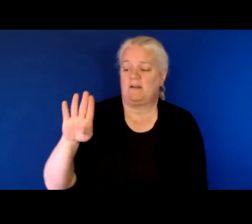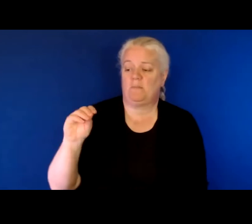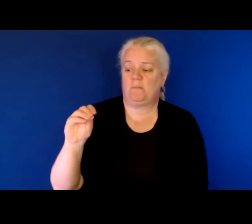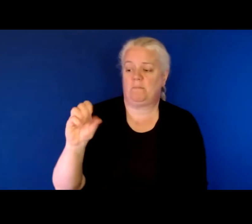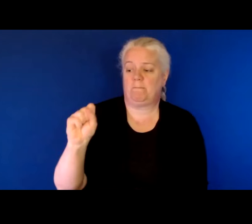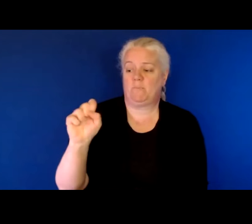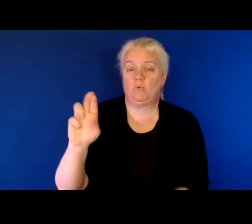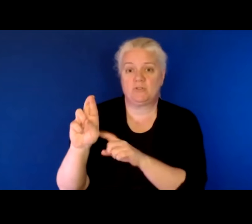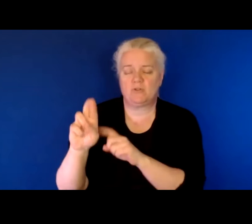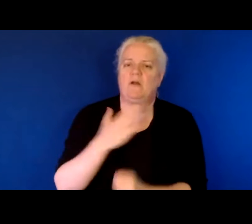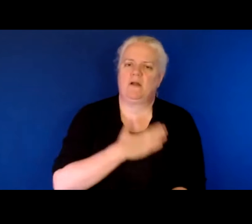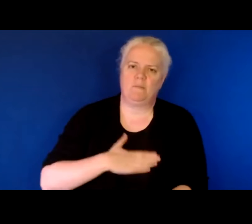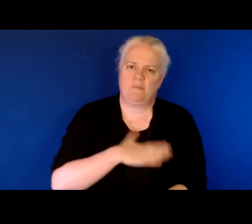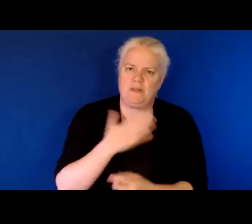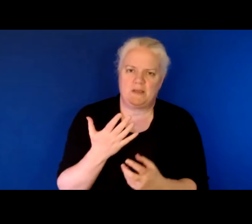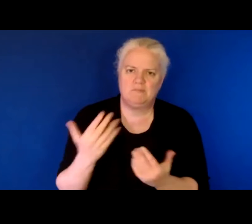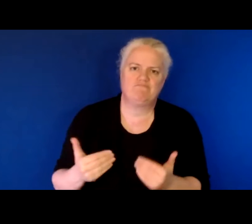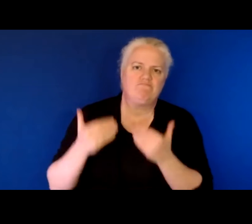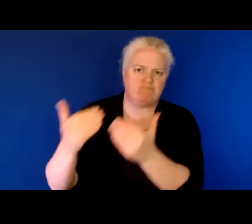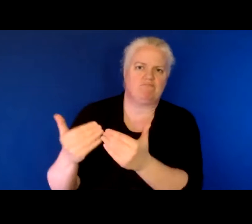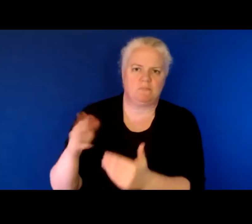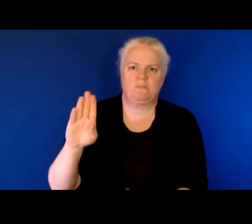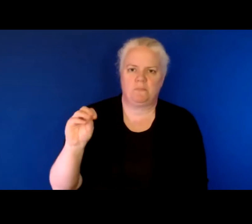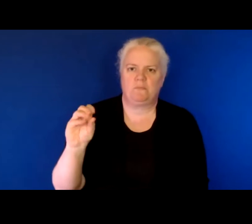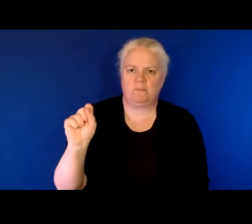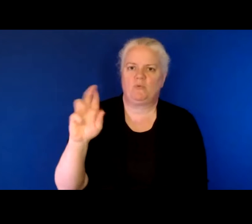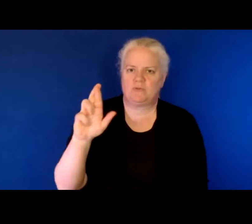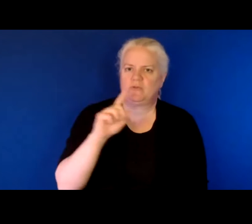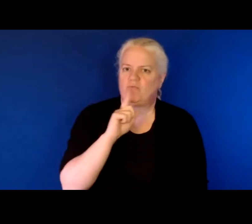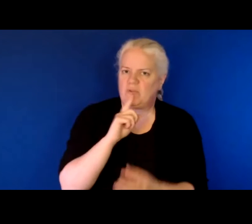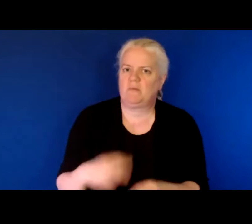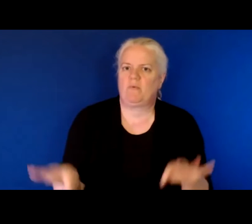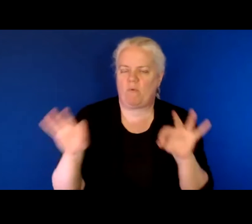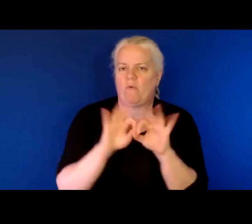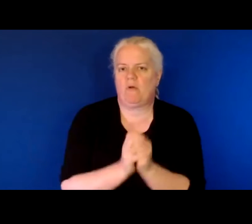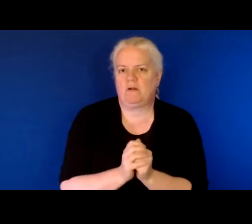所以我们想我们居民注意。